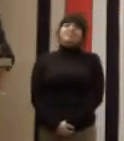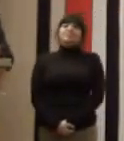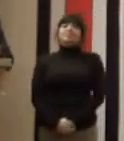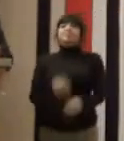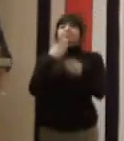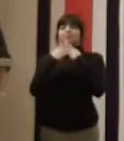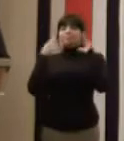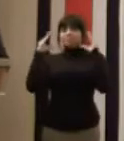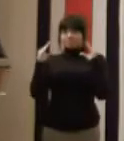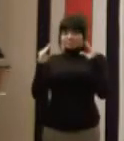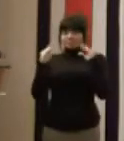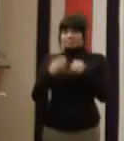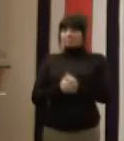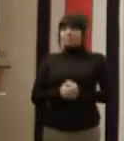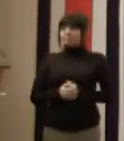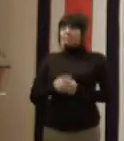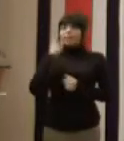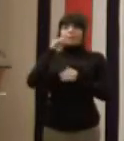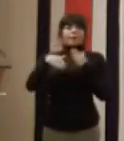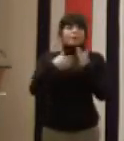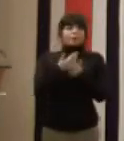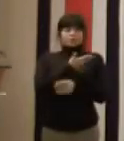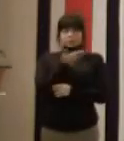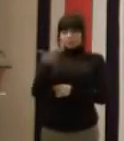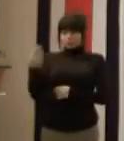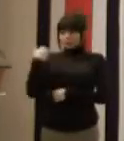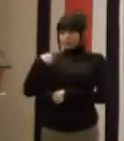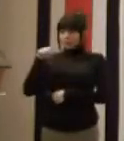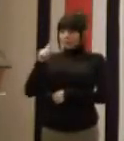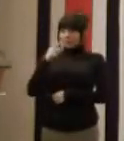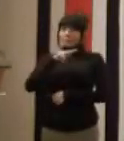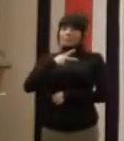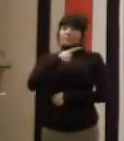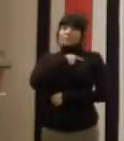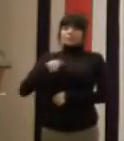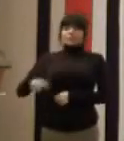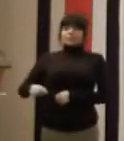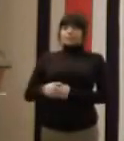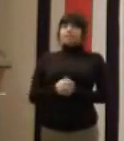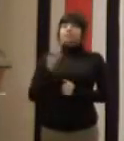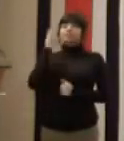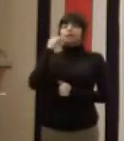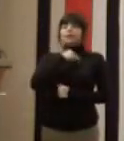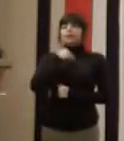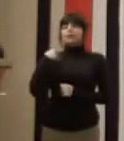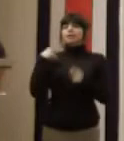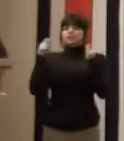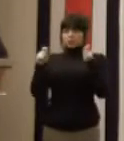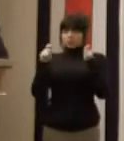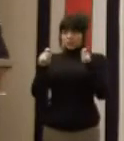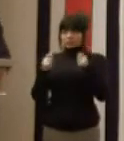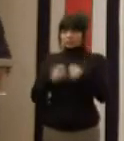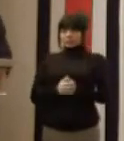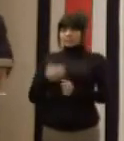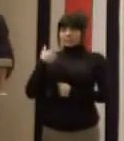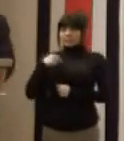Muy buenas tardes para todas y todos, señor primer vicepresidente, señora ministra de Educación, señor rector presidente